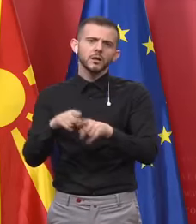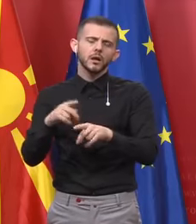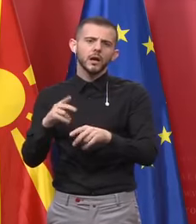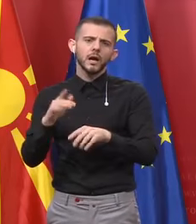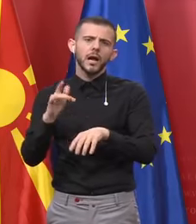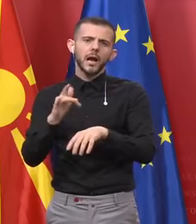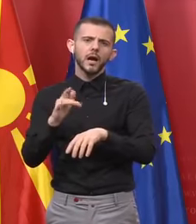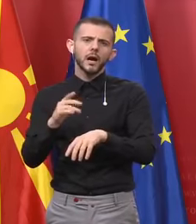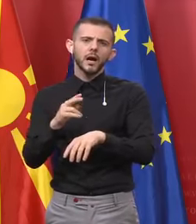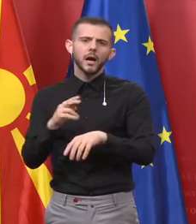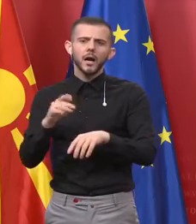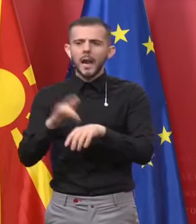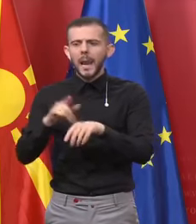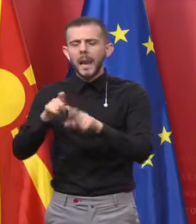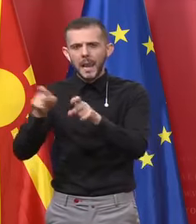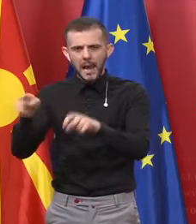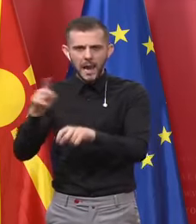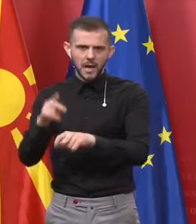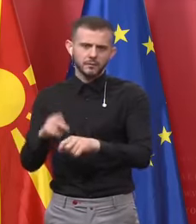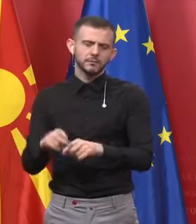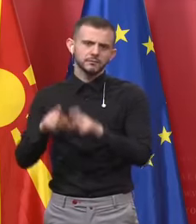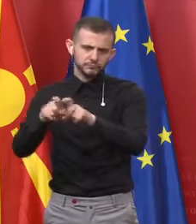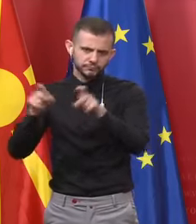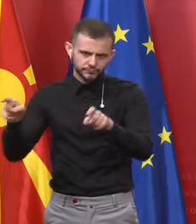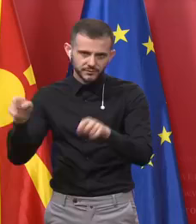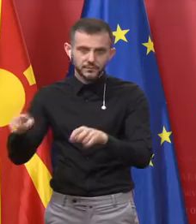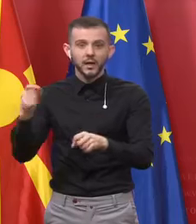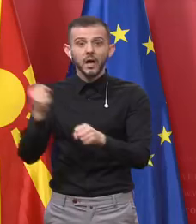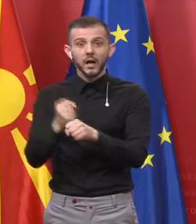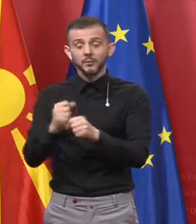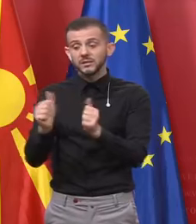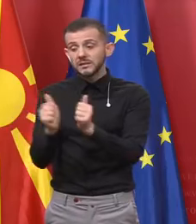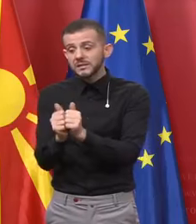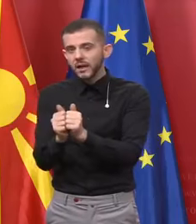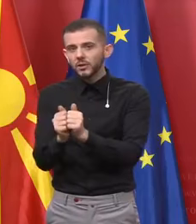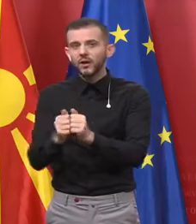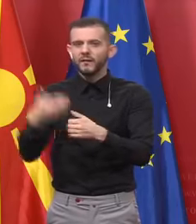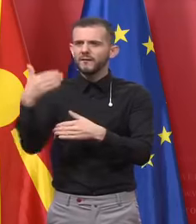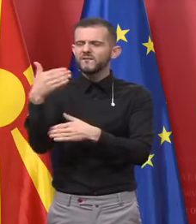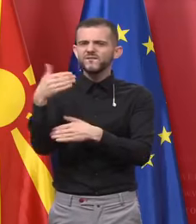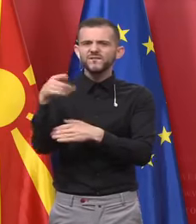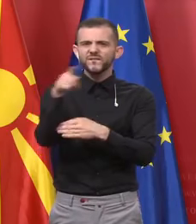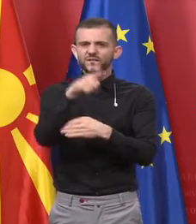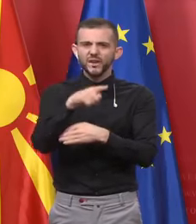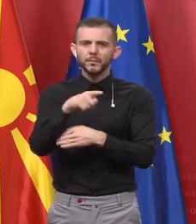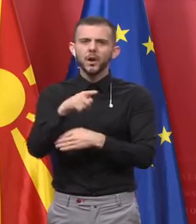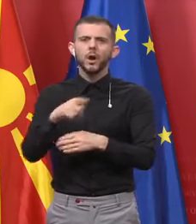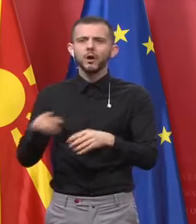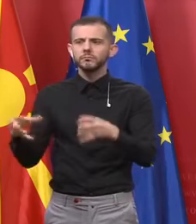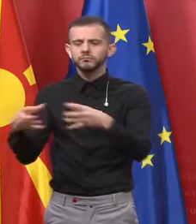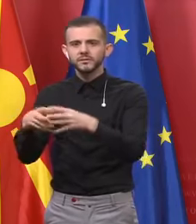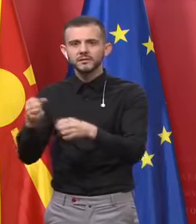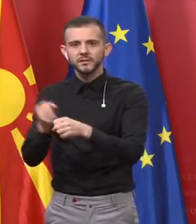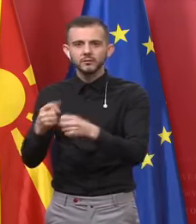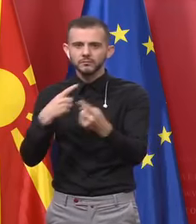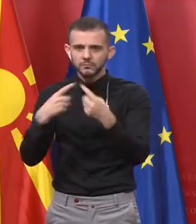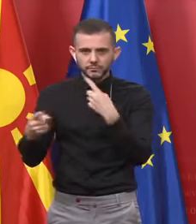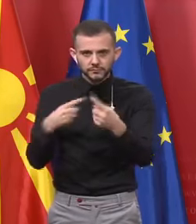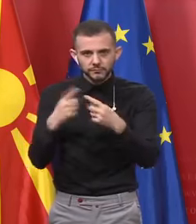работат, односно ќе почнат сега веќе овие денови да работат со представници на стопанските комори у насока на организирање